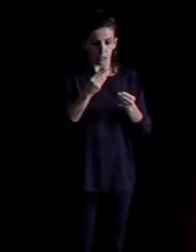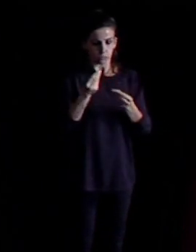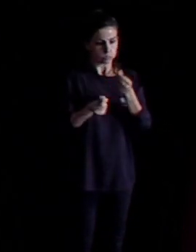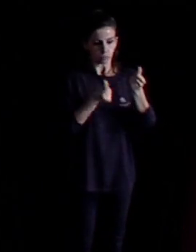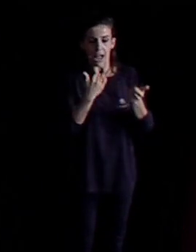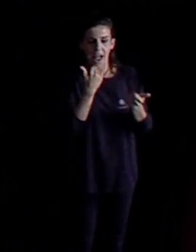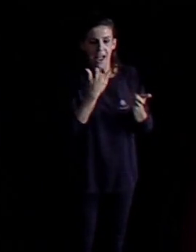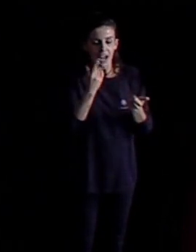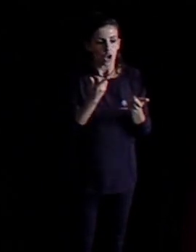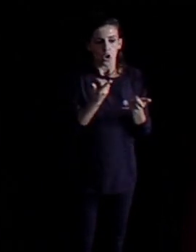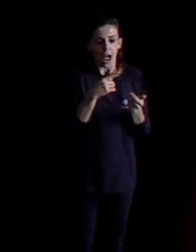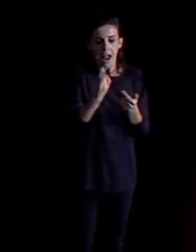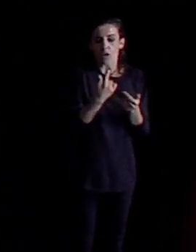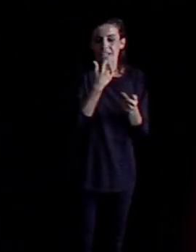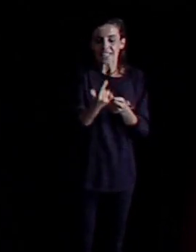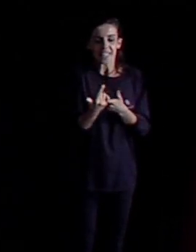que le dicen